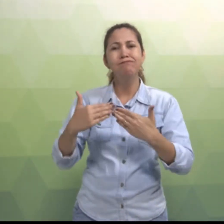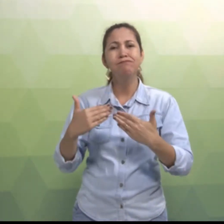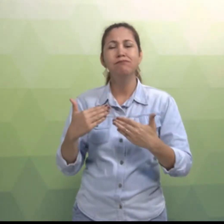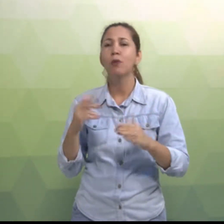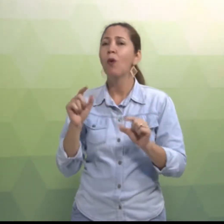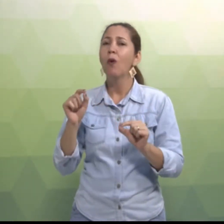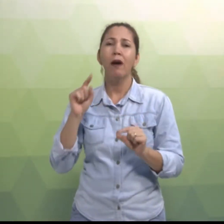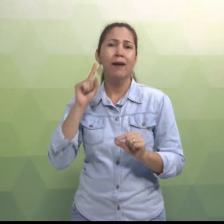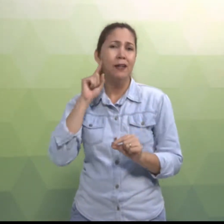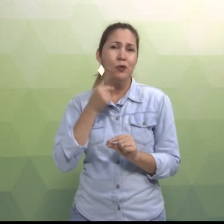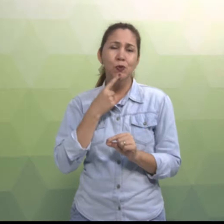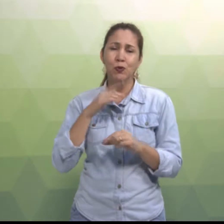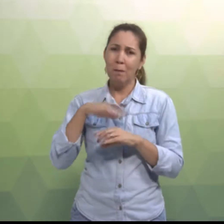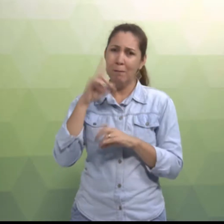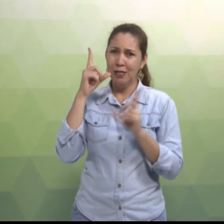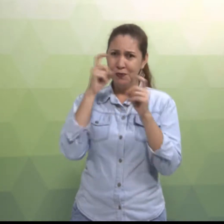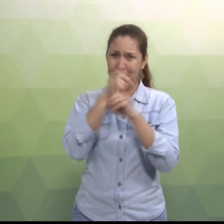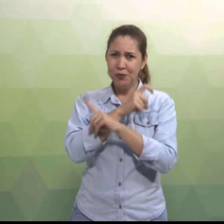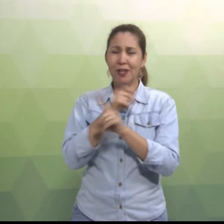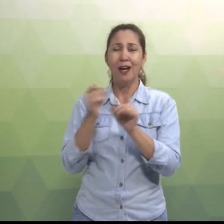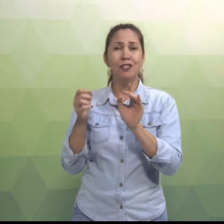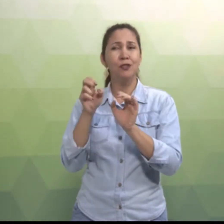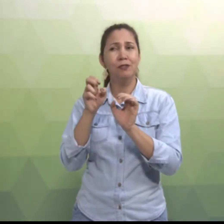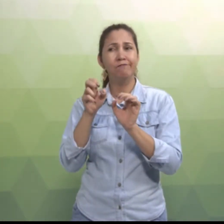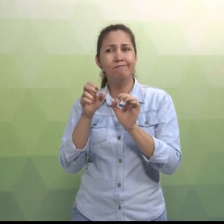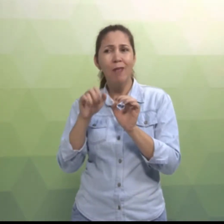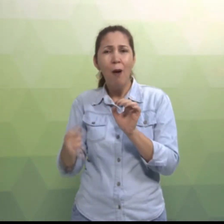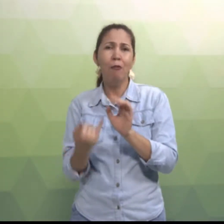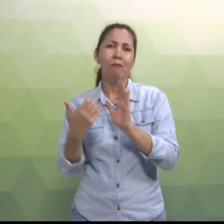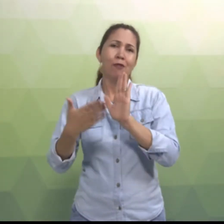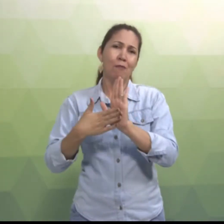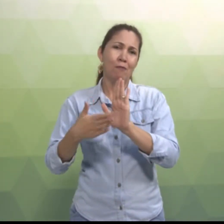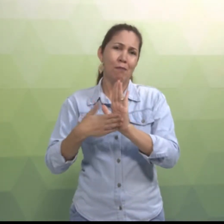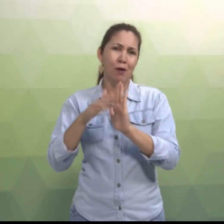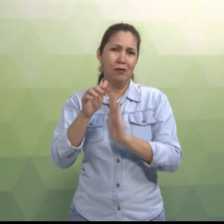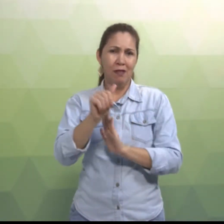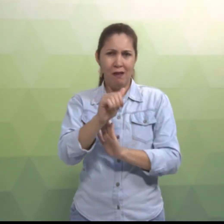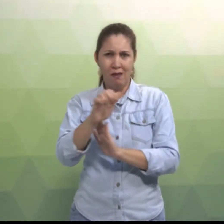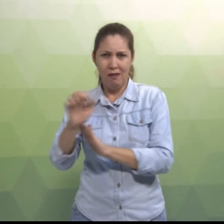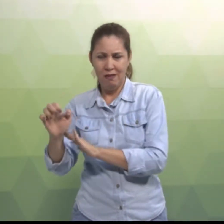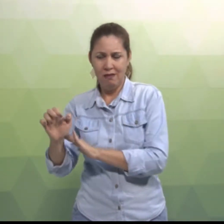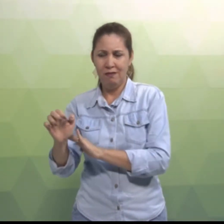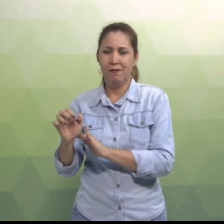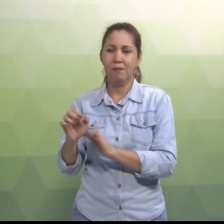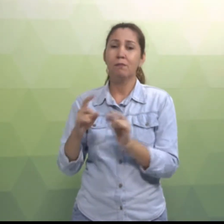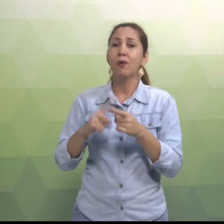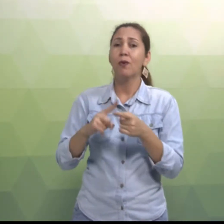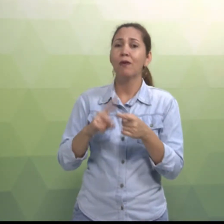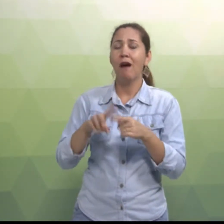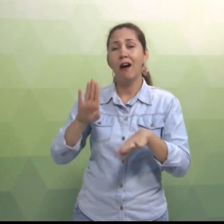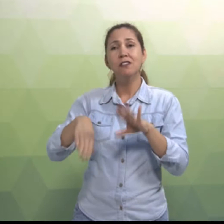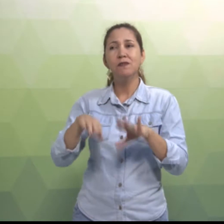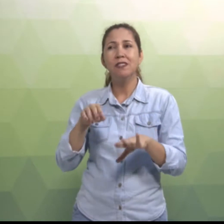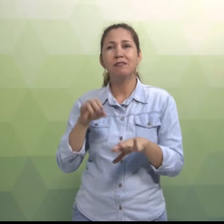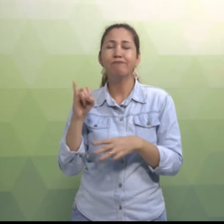processo? Na maioria das vezes, é complicado o desenvolvimento dessa proposta do AEE. Por